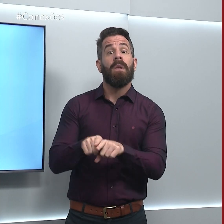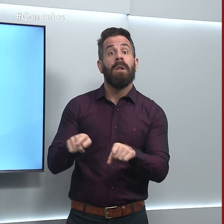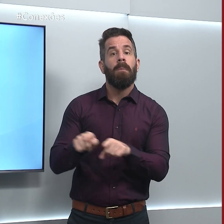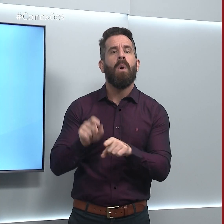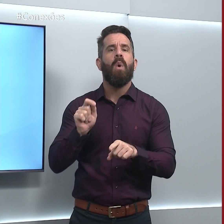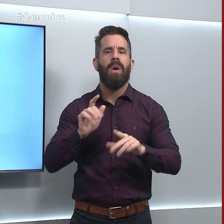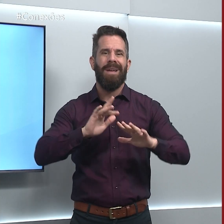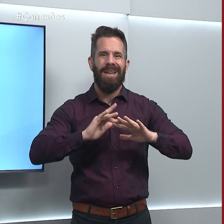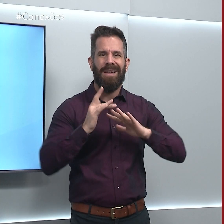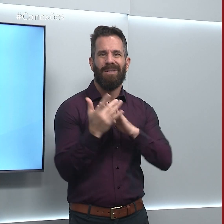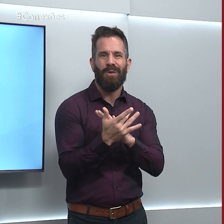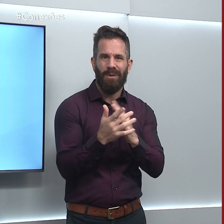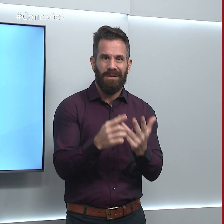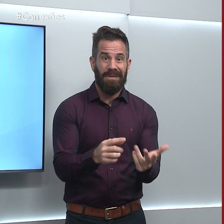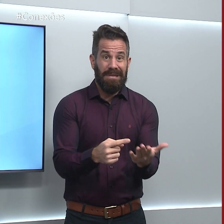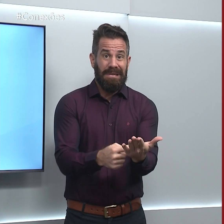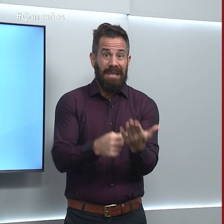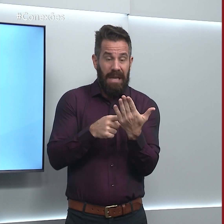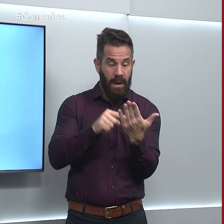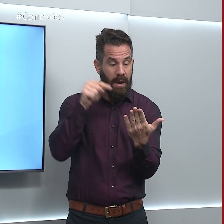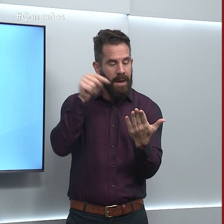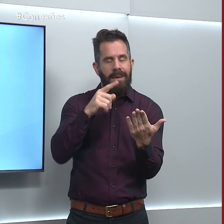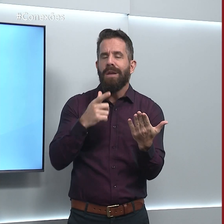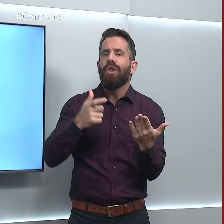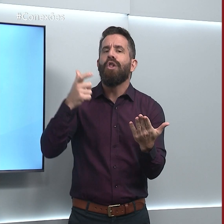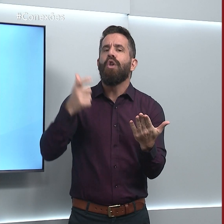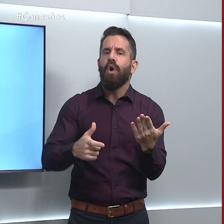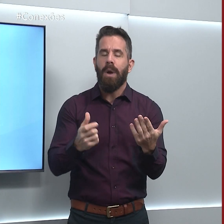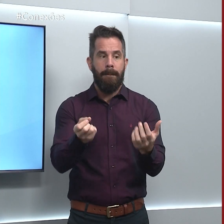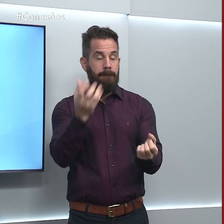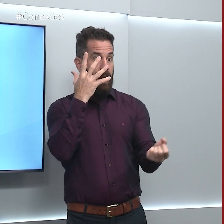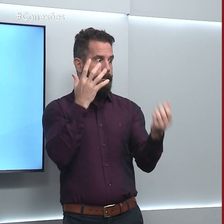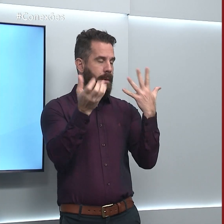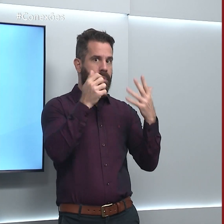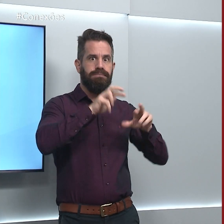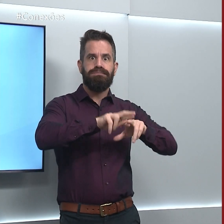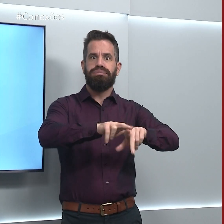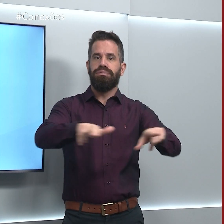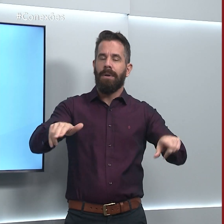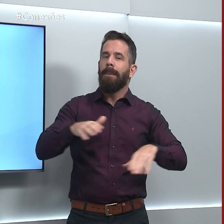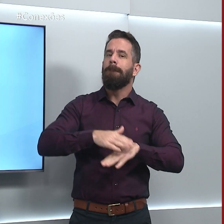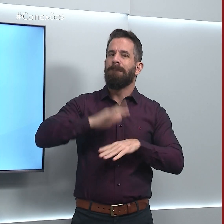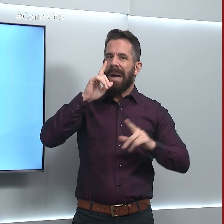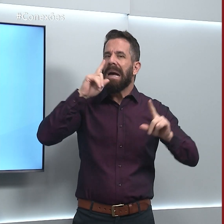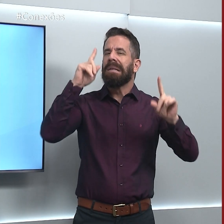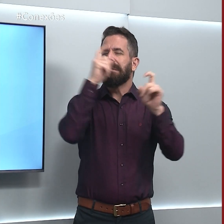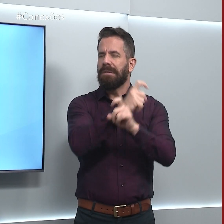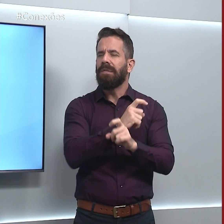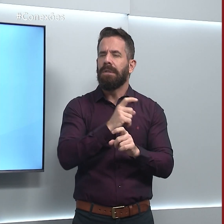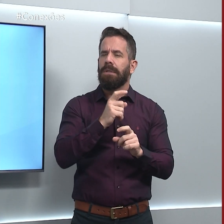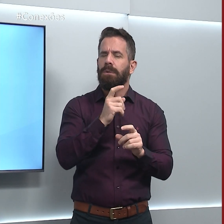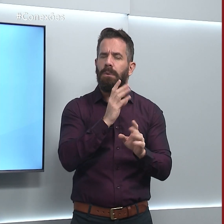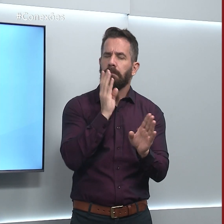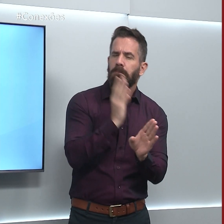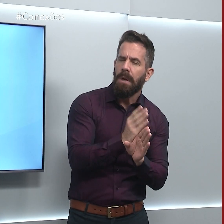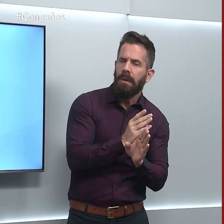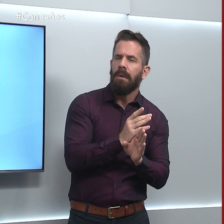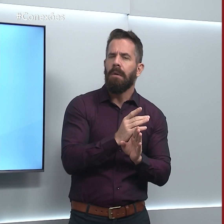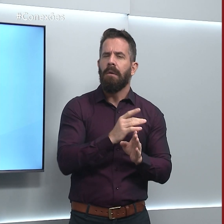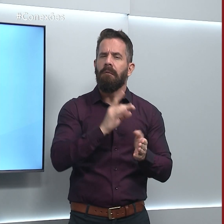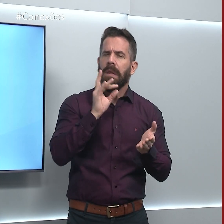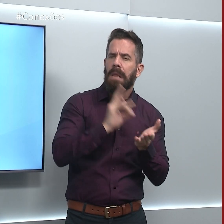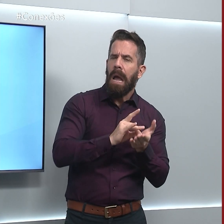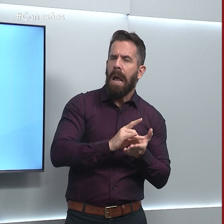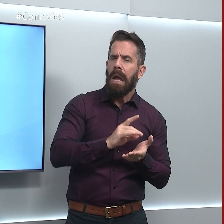redes sociais são um ambiente onde é maior a dificuldade em identificar o que é falso e verdadeiro. Na